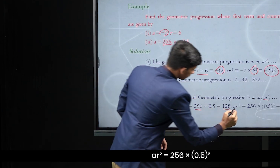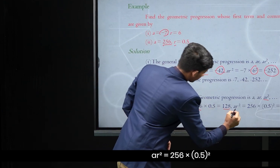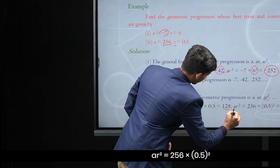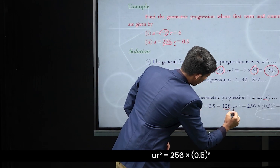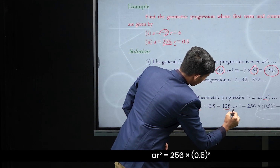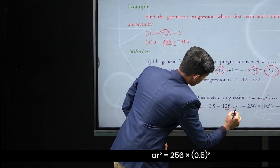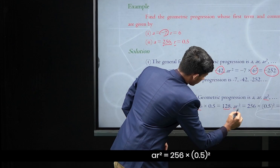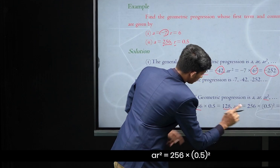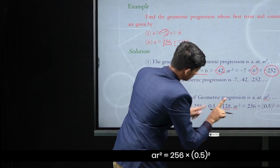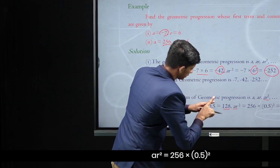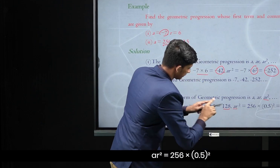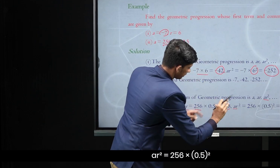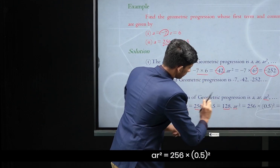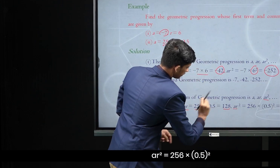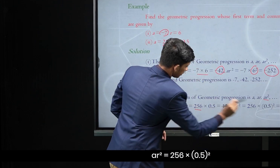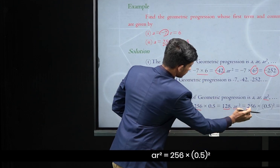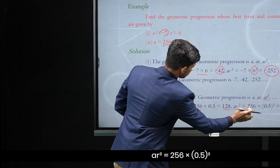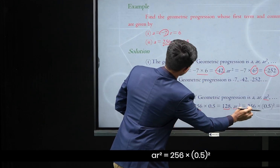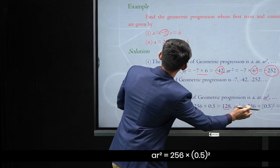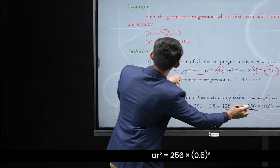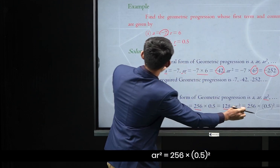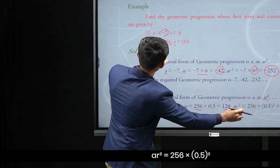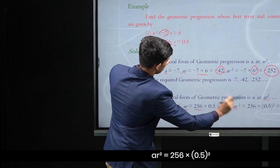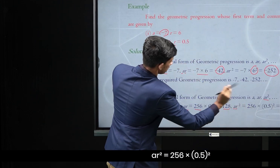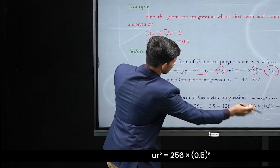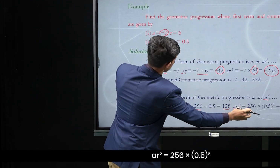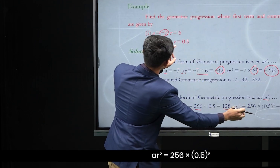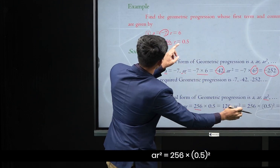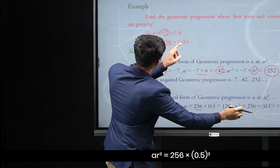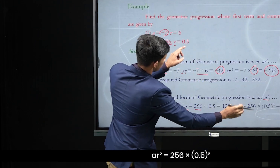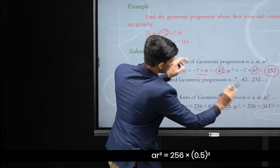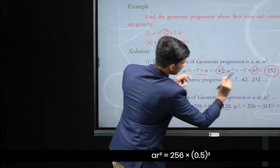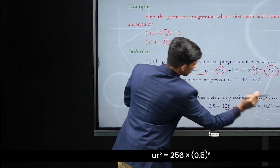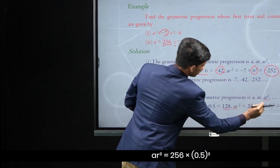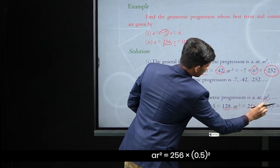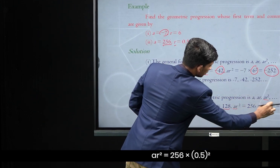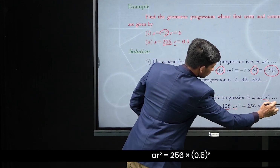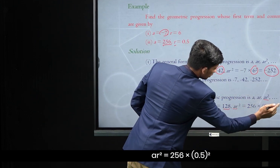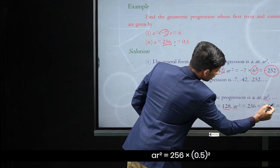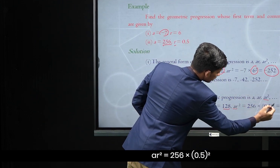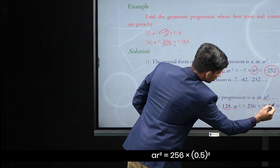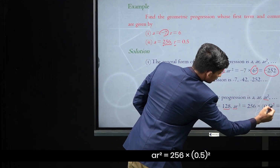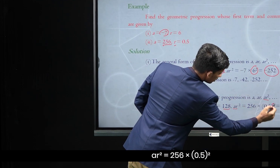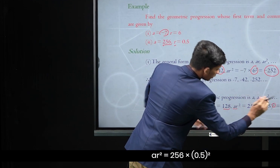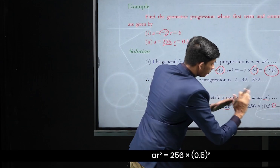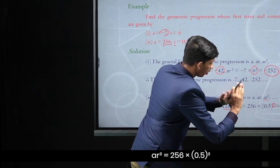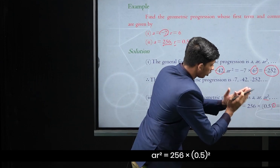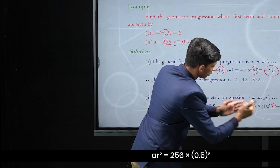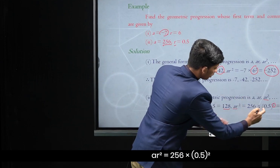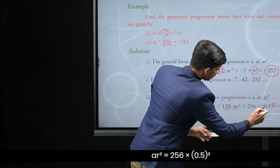ஏஆர் மேலிலக்கு 2 ஈடு 256 பெருக்கல் அடைப்புக்குறிக்குள்